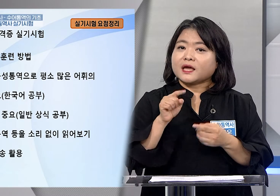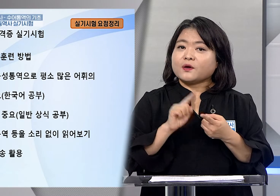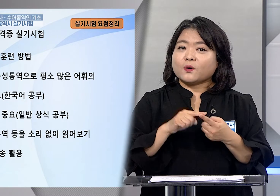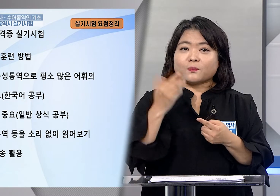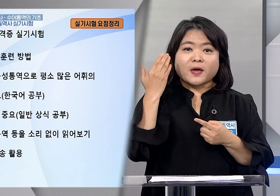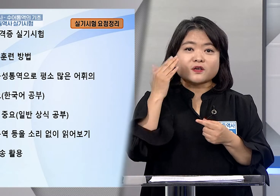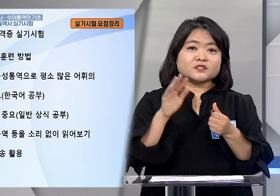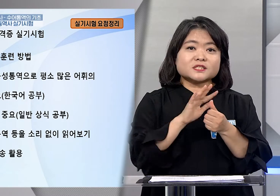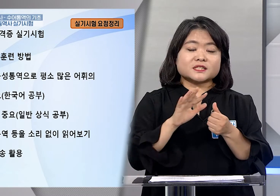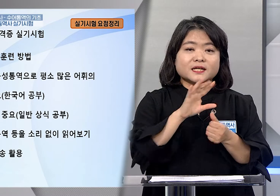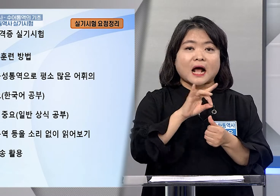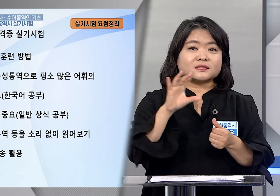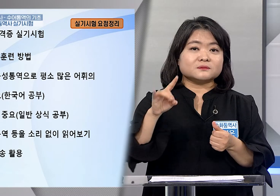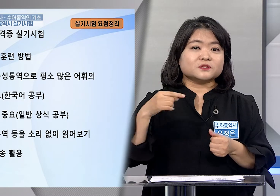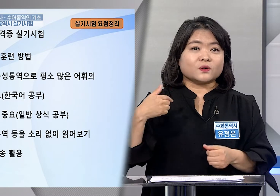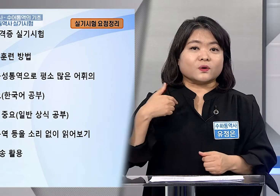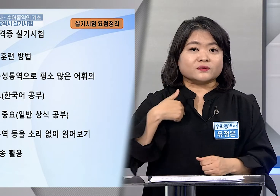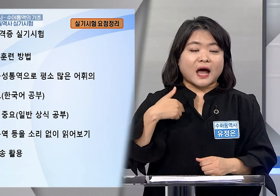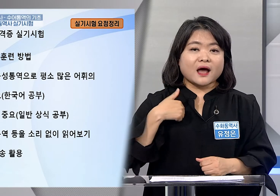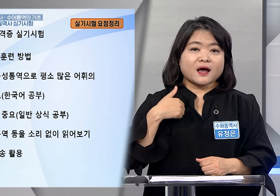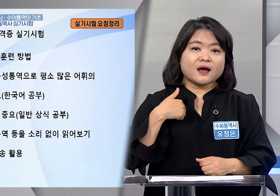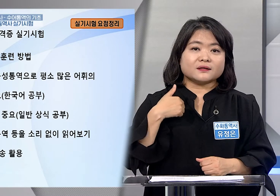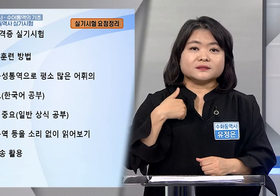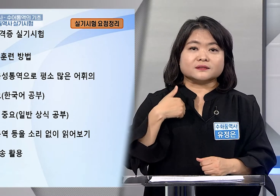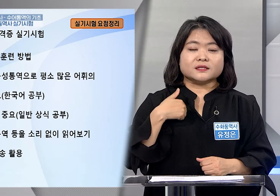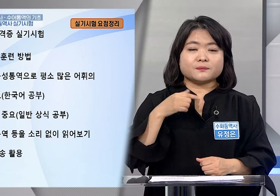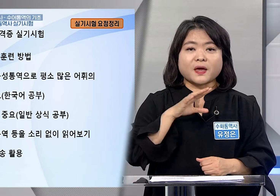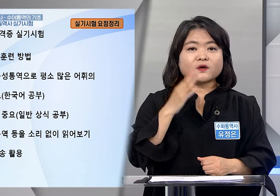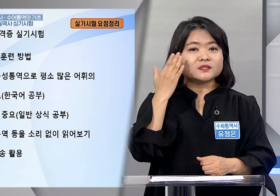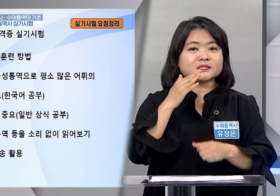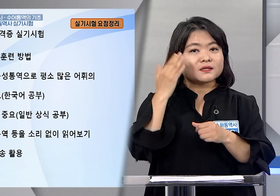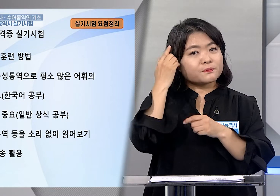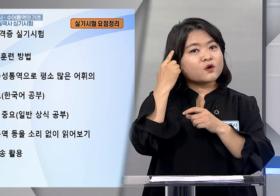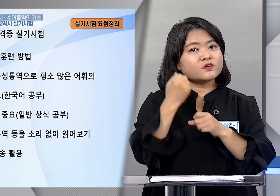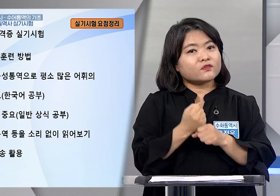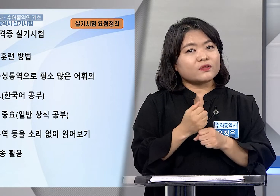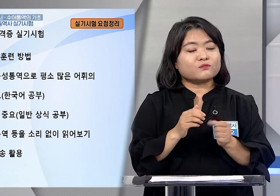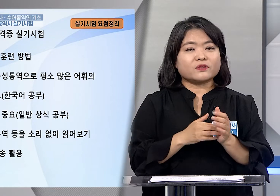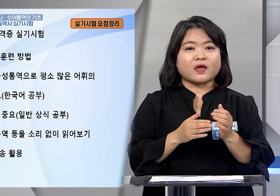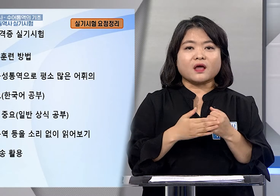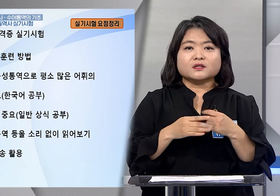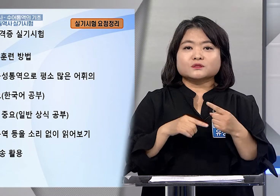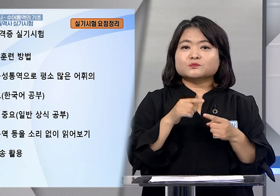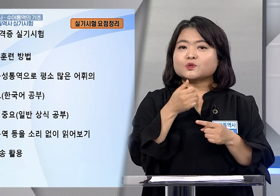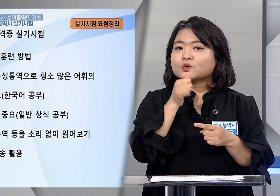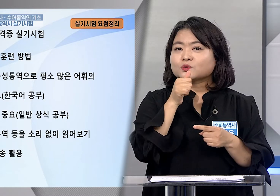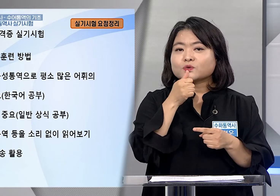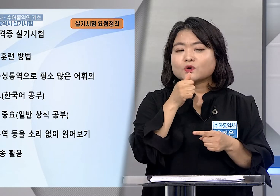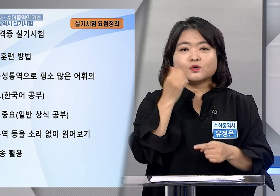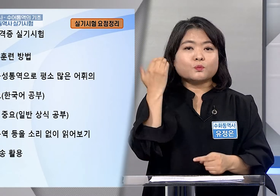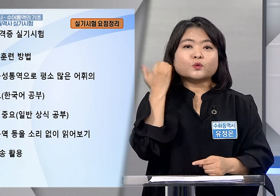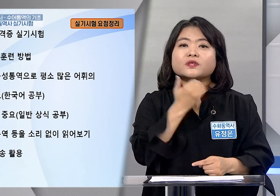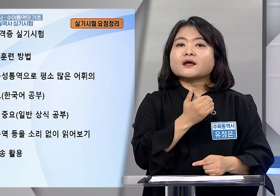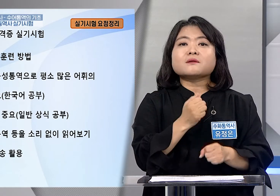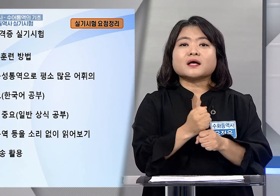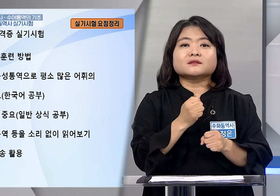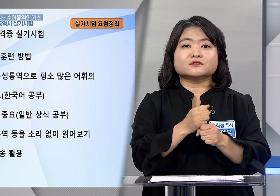이게요, 배경 지식이 가끔은요, 이 배경 지식의 편견 때문에 음성 통역을 못하게 만드는